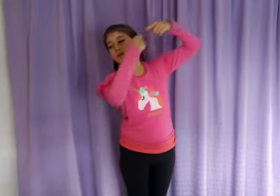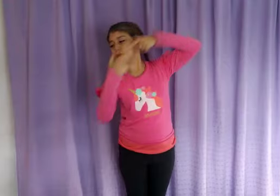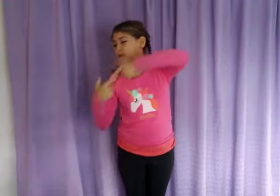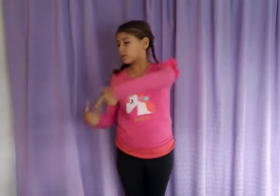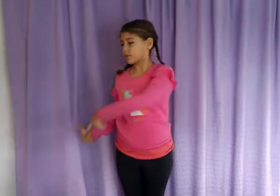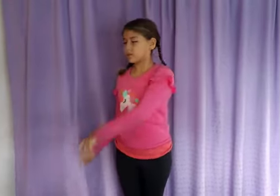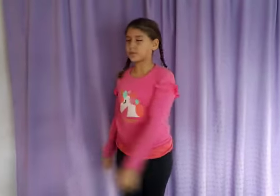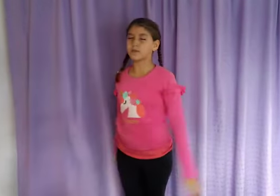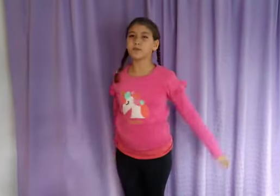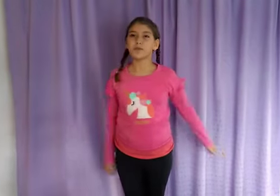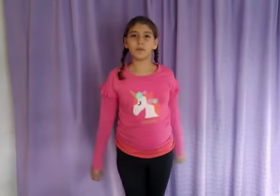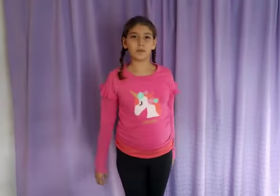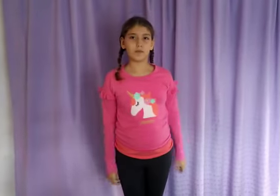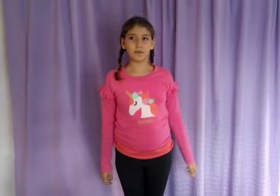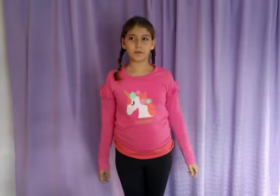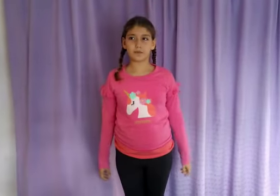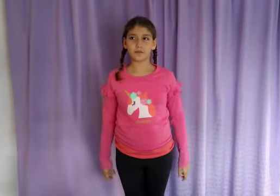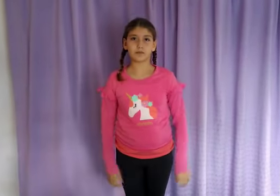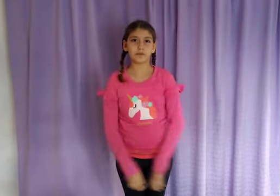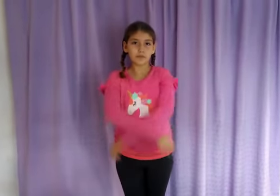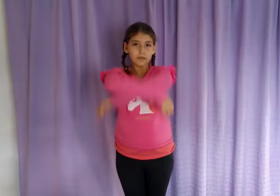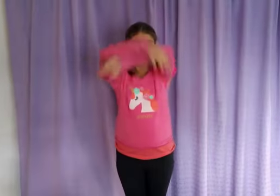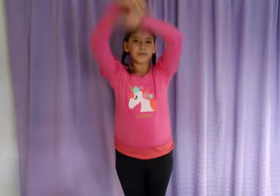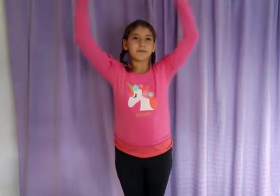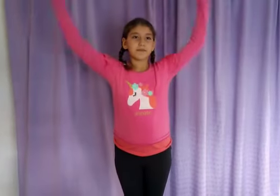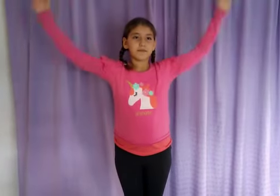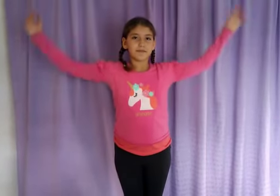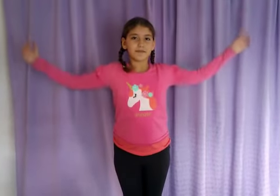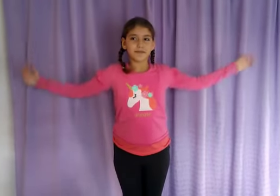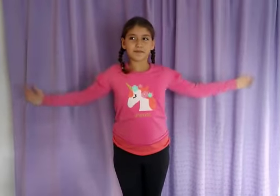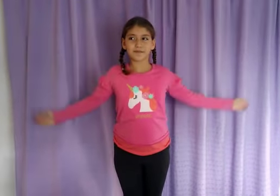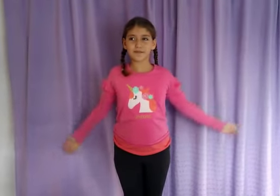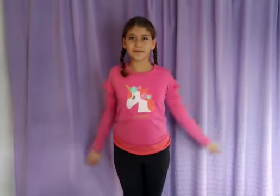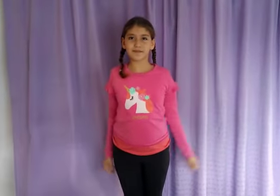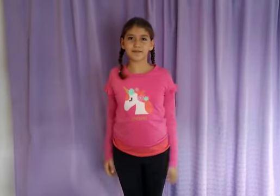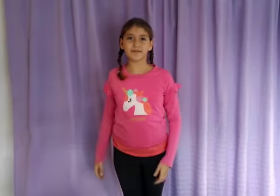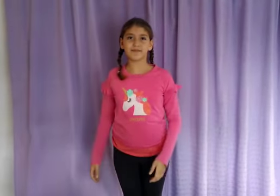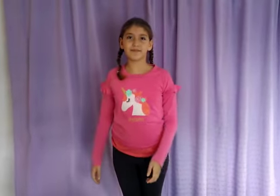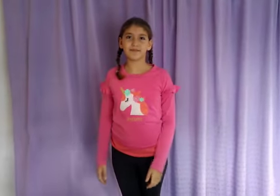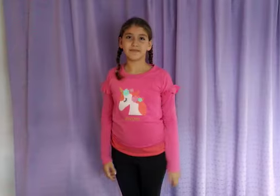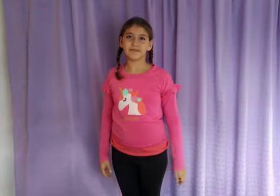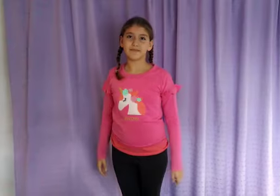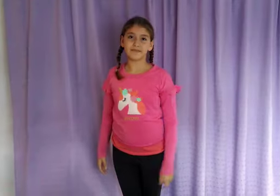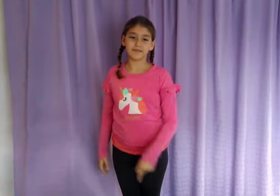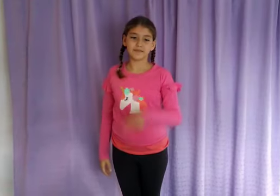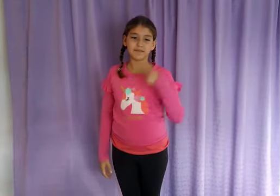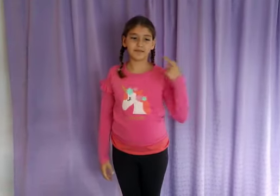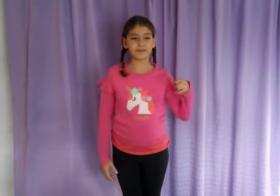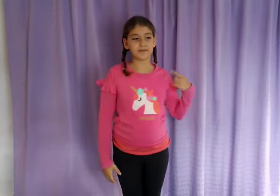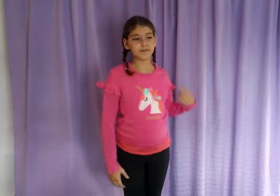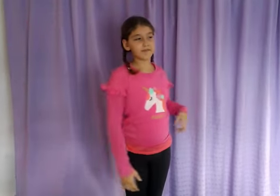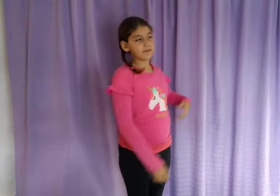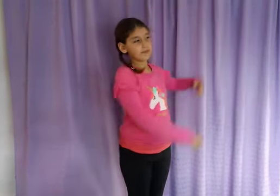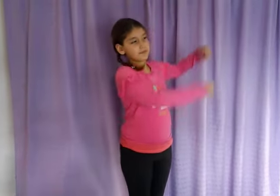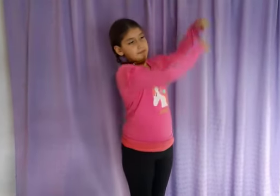llenó En mi manito, su